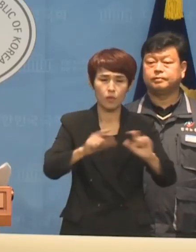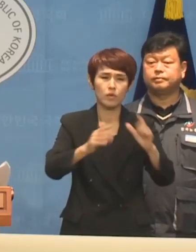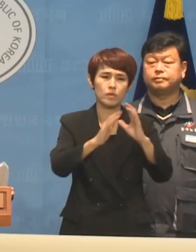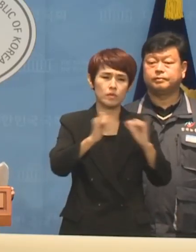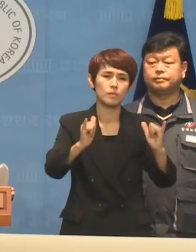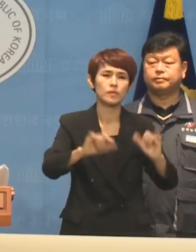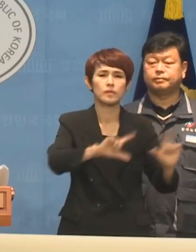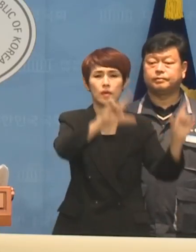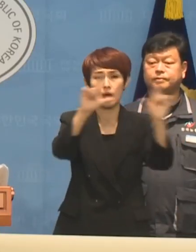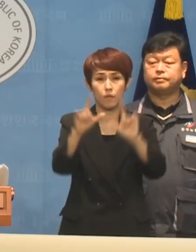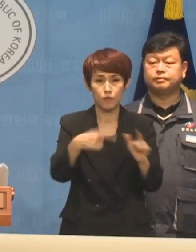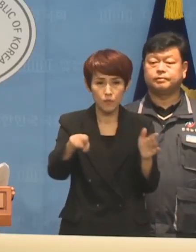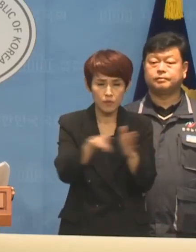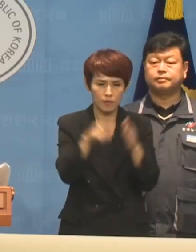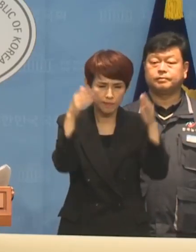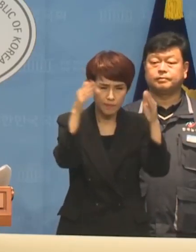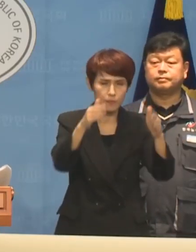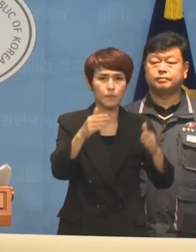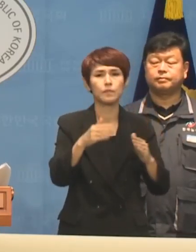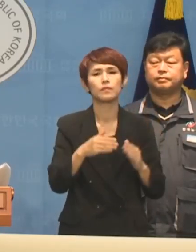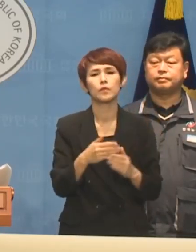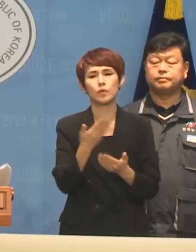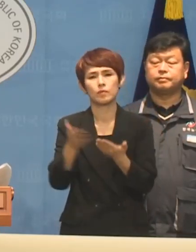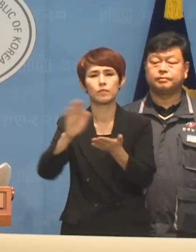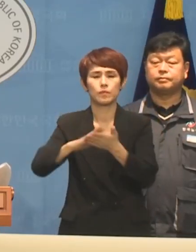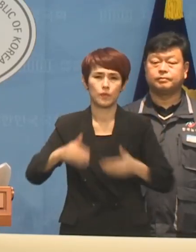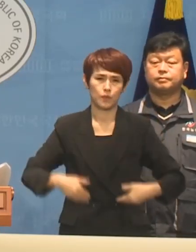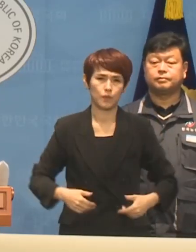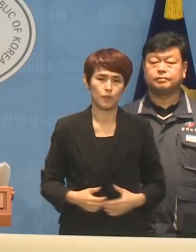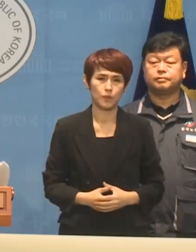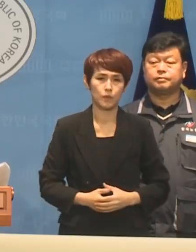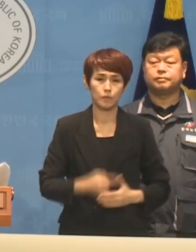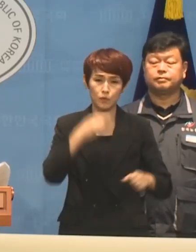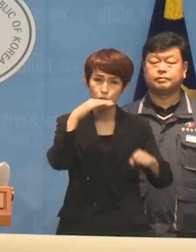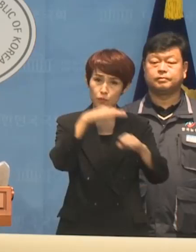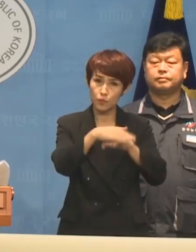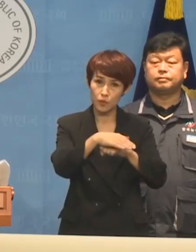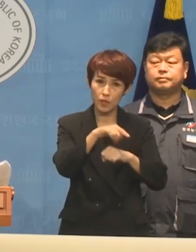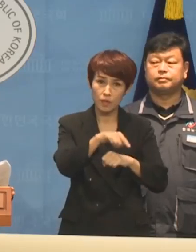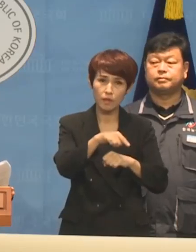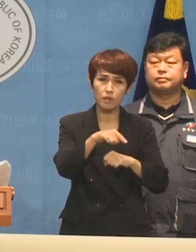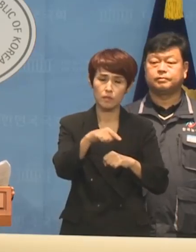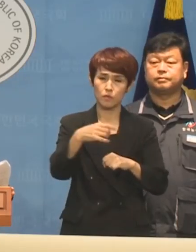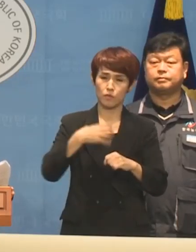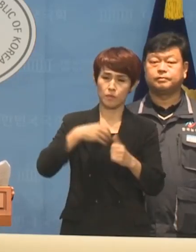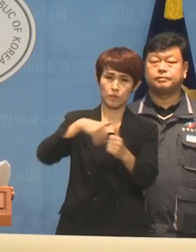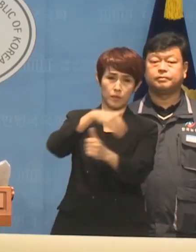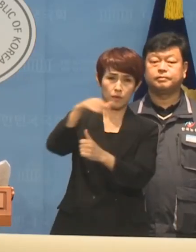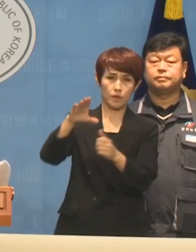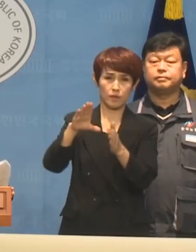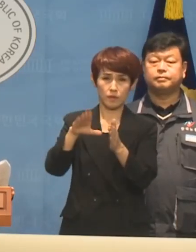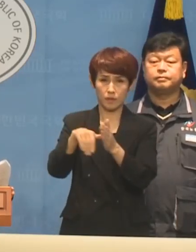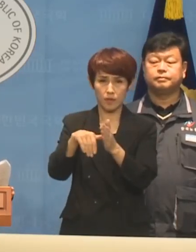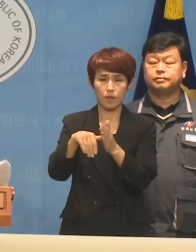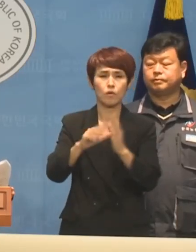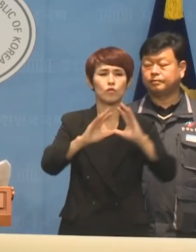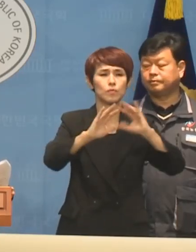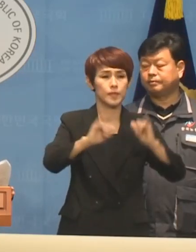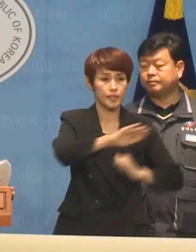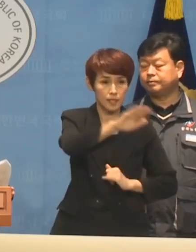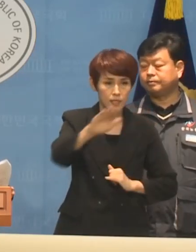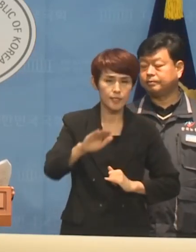중심으로 개혁되어야 합니다. 대한민국의 민주주의가 위기에 처한 순간에 결국 시민이